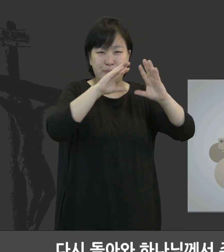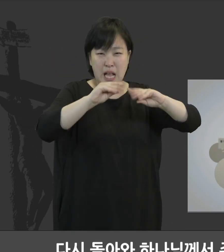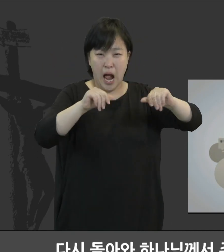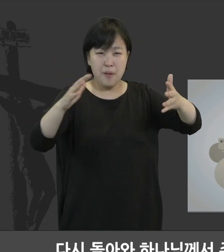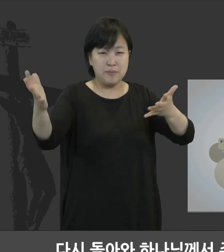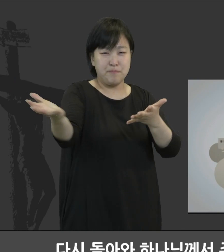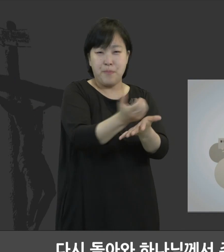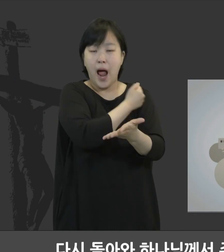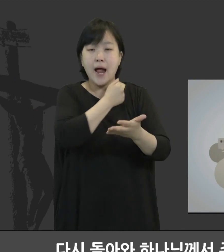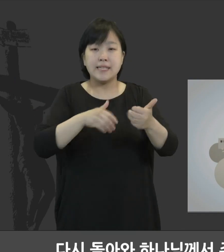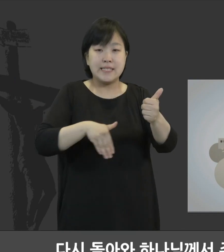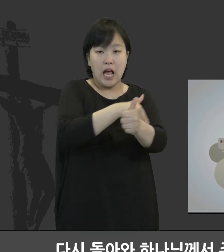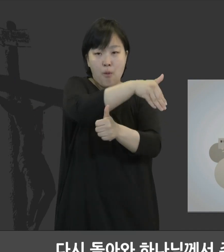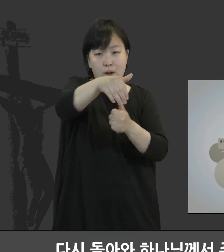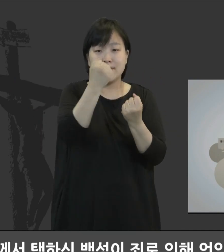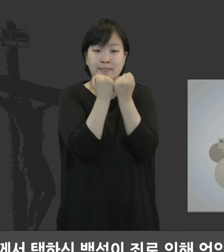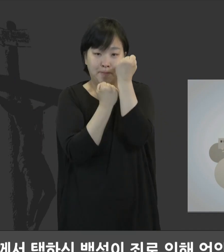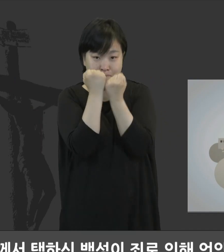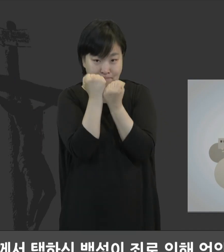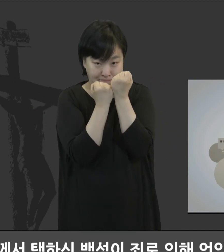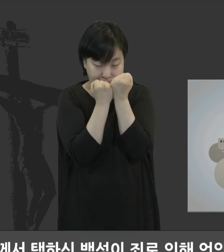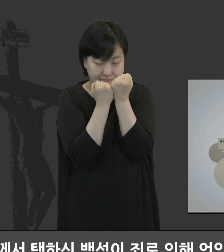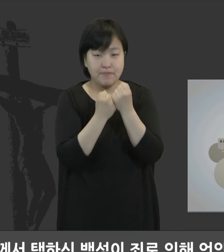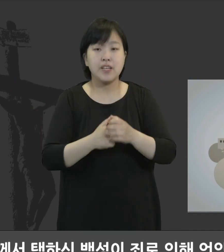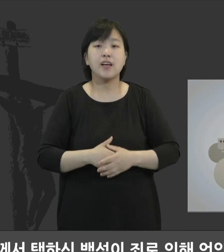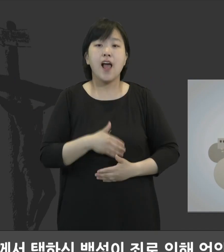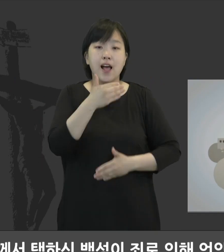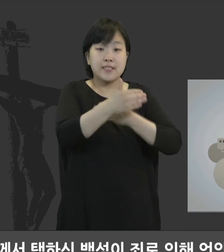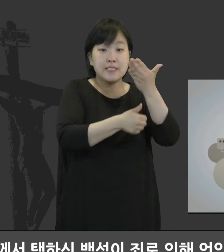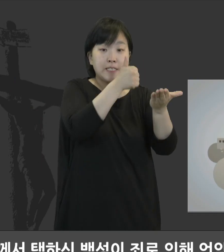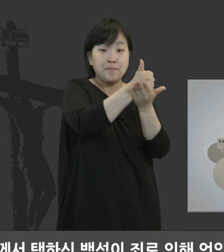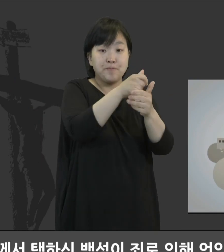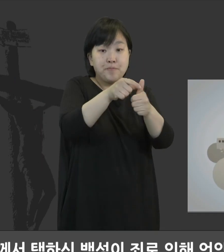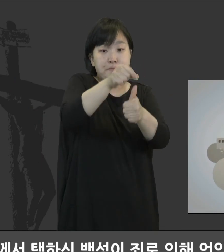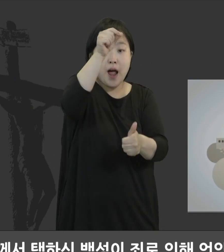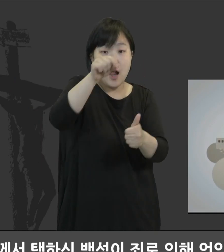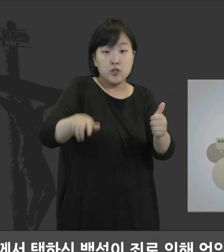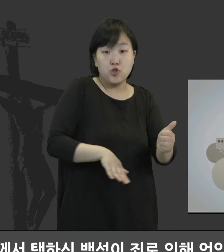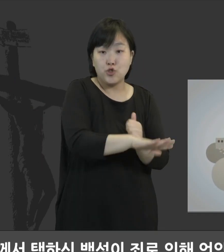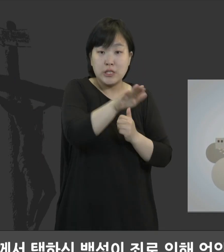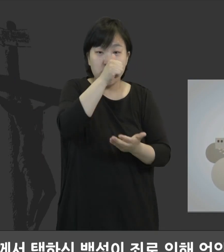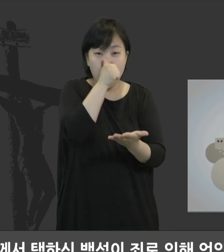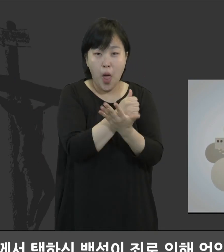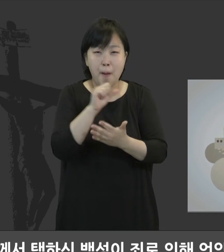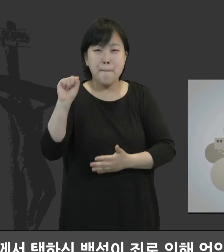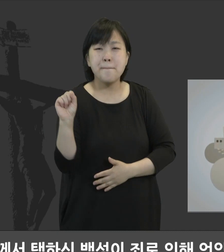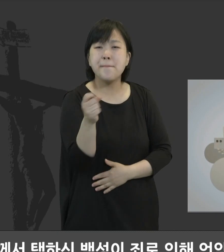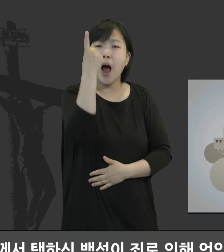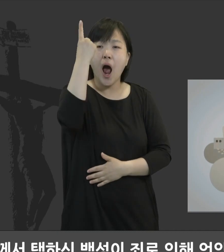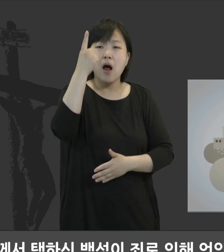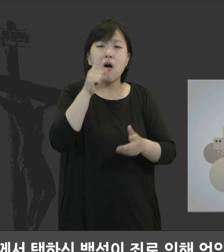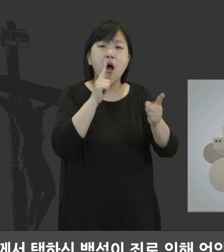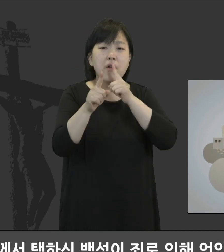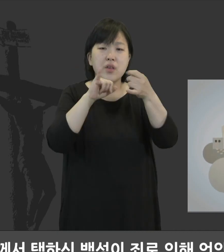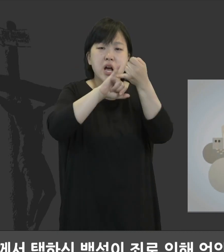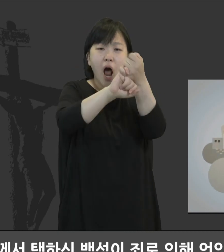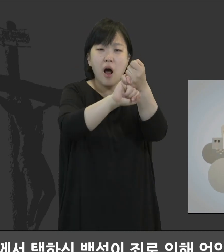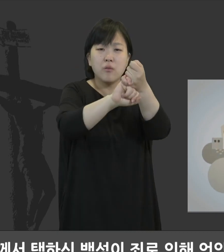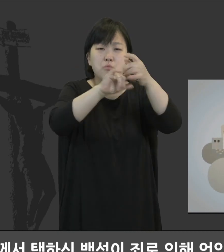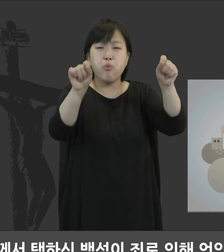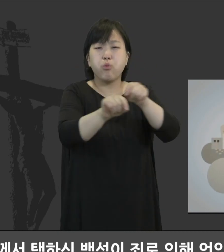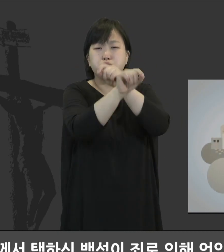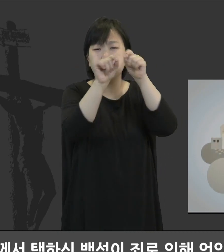되차지하는 상황을 보여줍니다. 하나님께서 택하신 백성이 죄로 인해 언약의 소강 상태에 들어갔지만